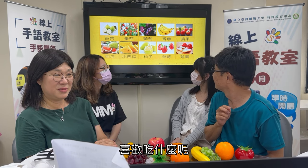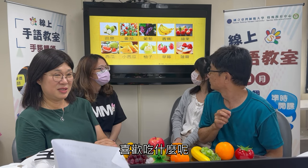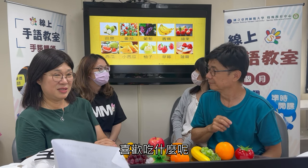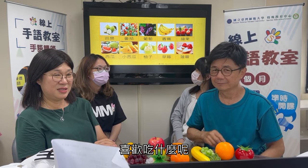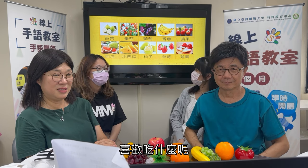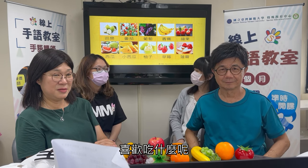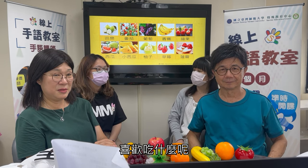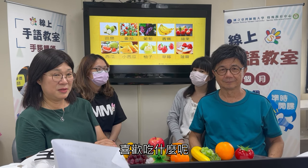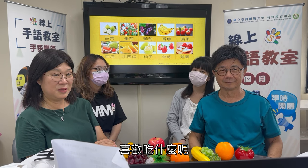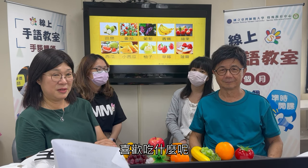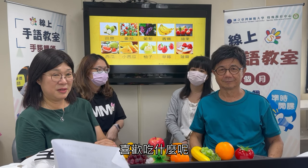呢？